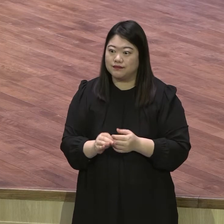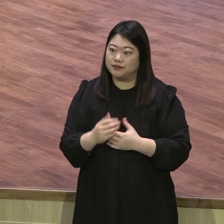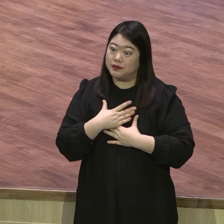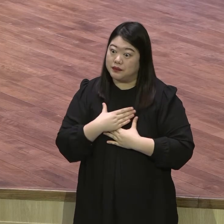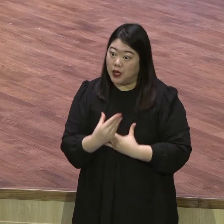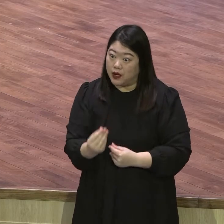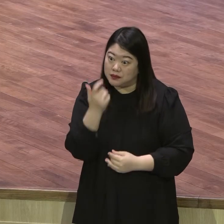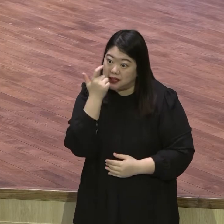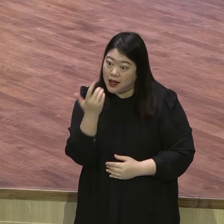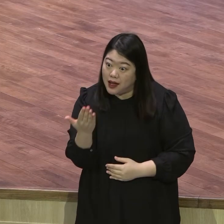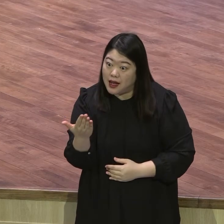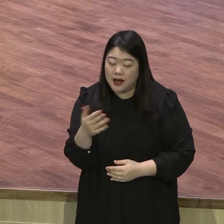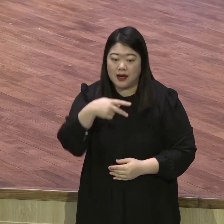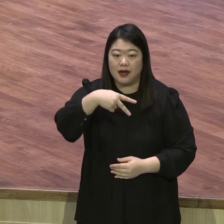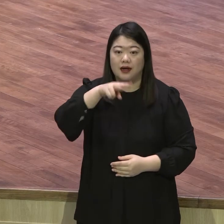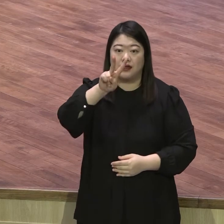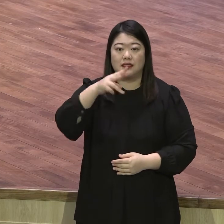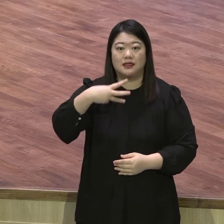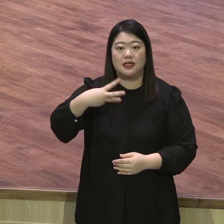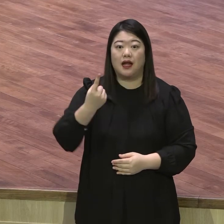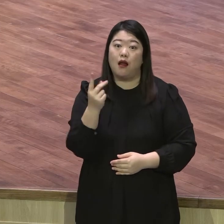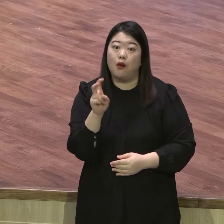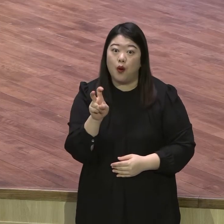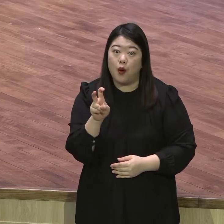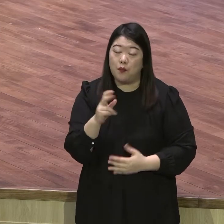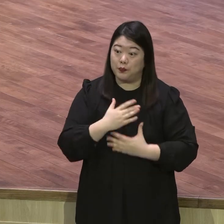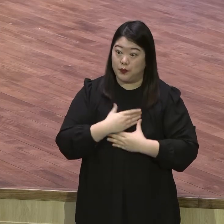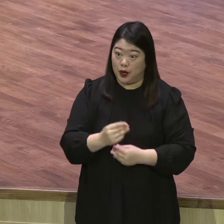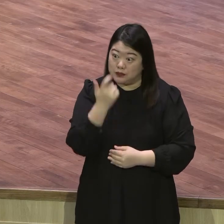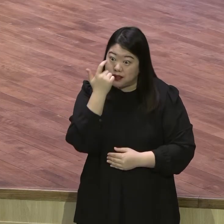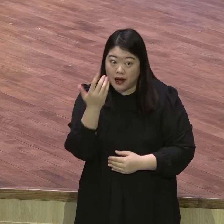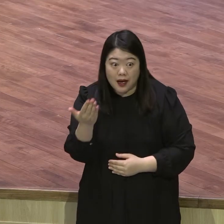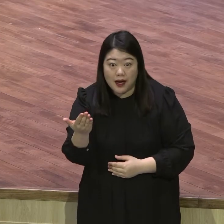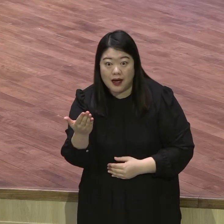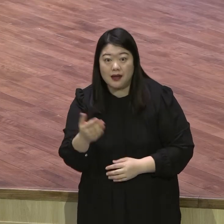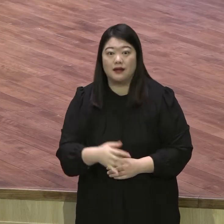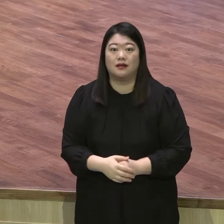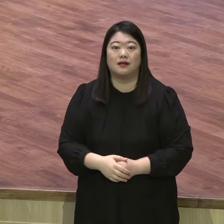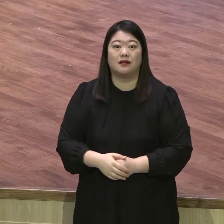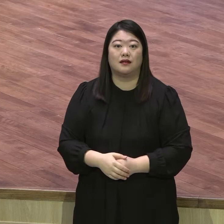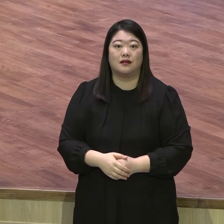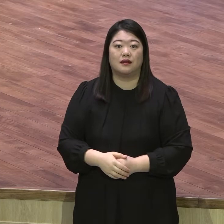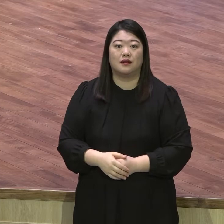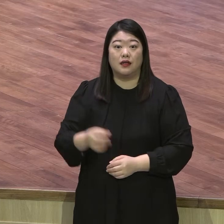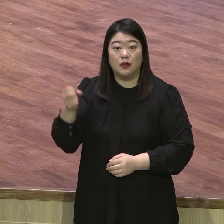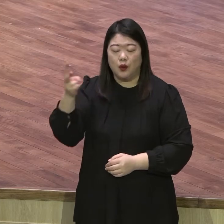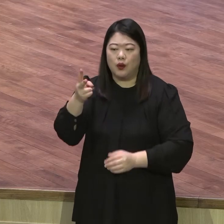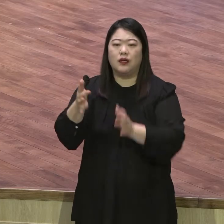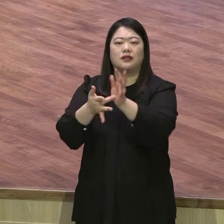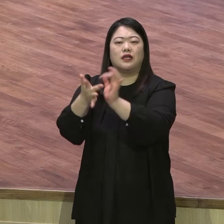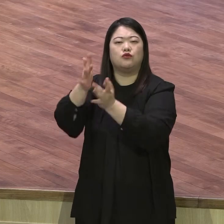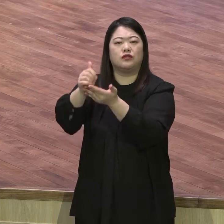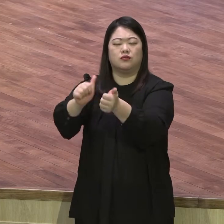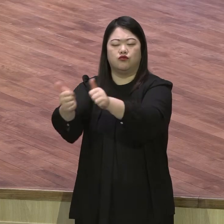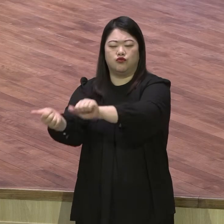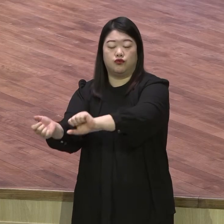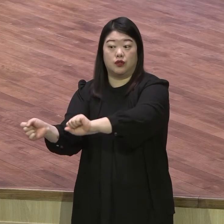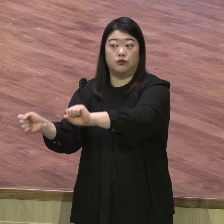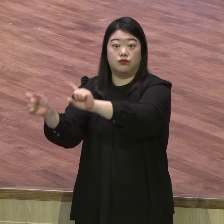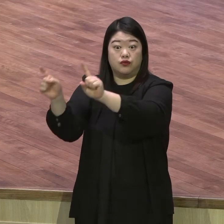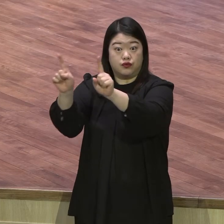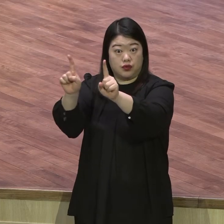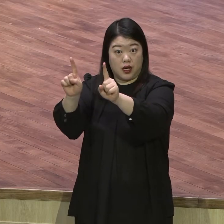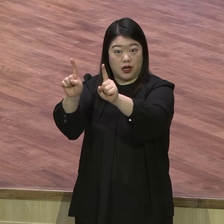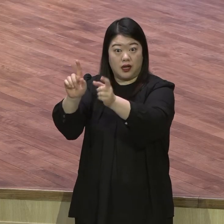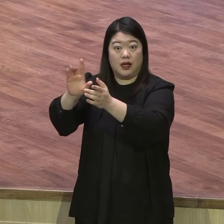빌었습니다. 평안을 빌었습니다. 예수님 부활하신 후에 제사를 처음 만나자마자 평안하뇨라는